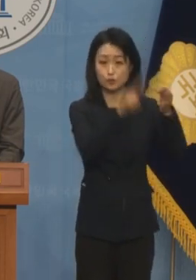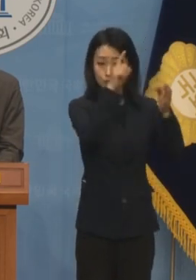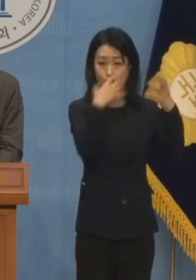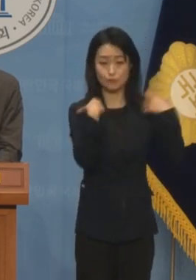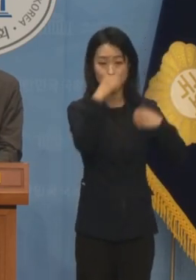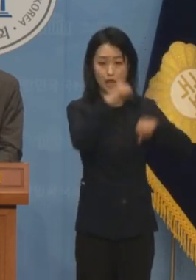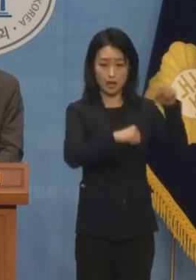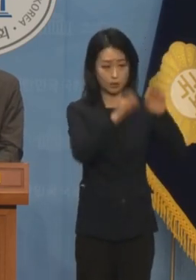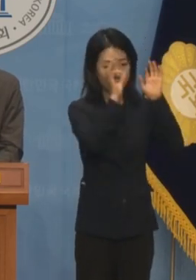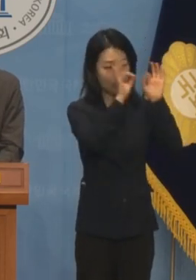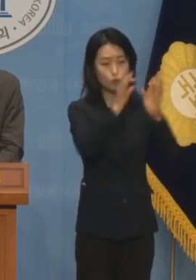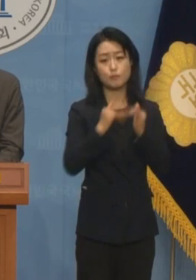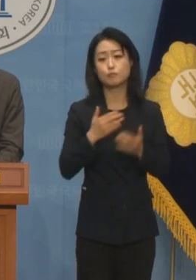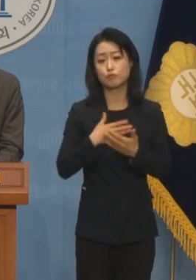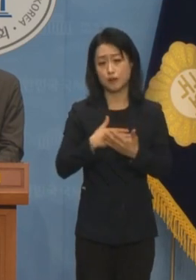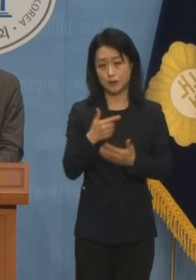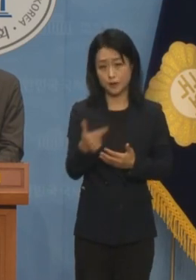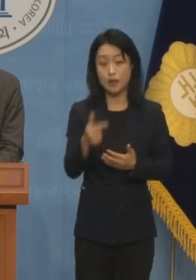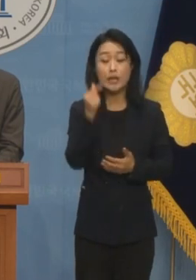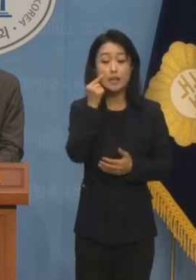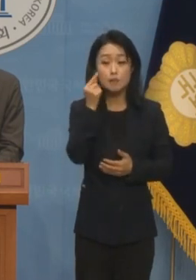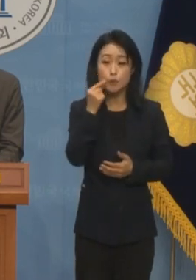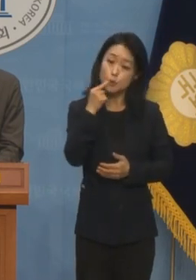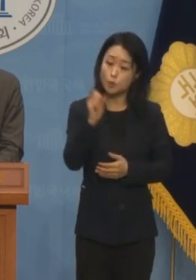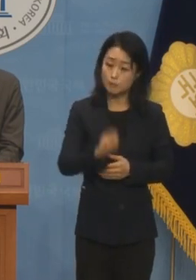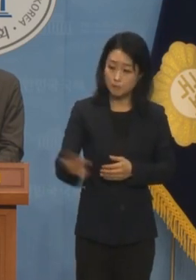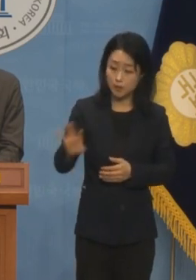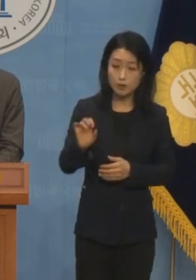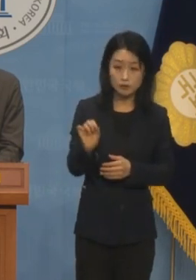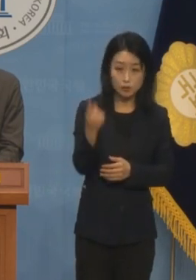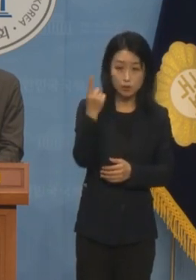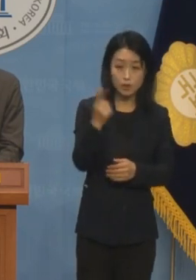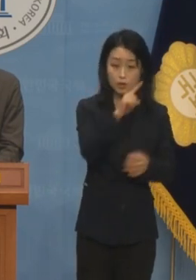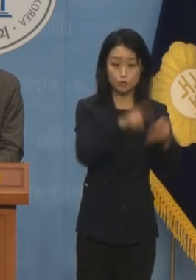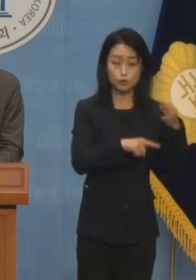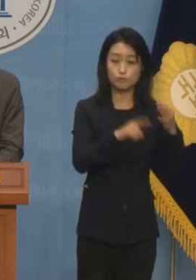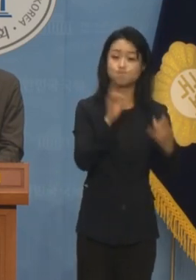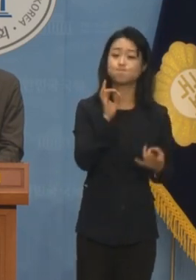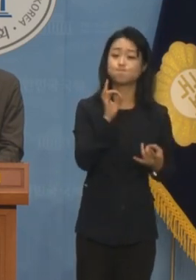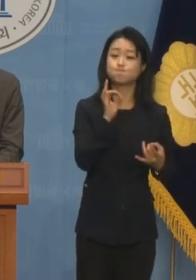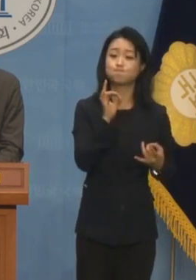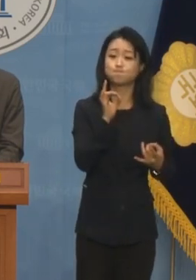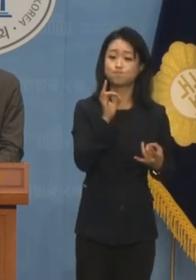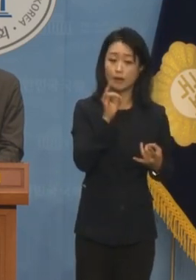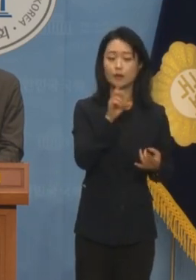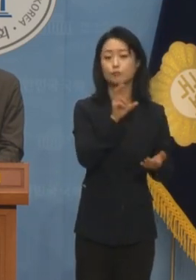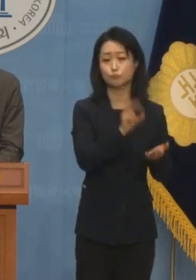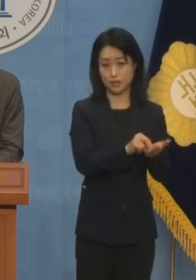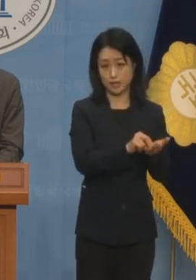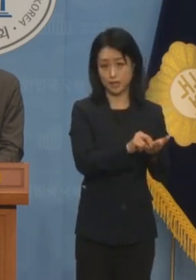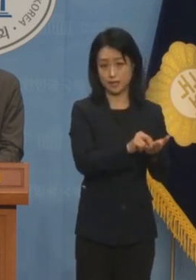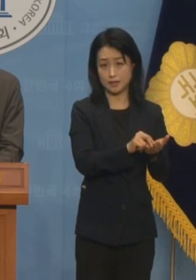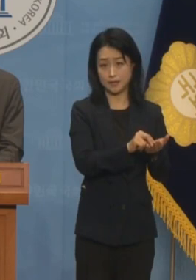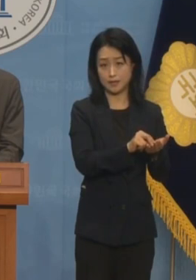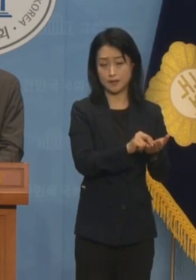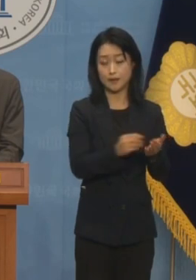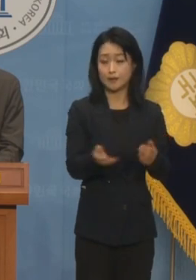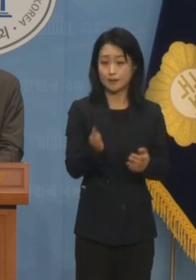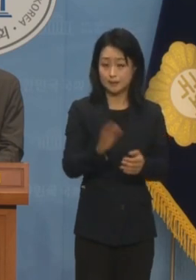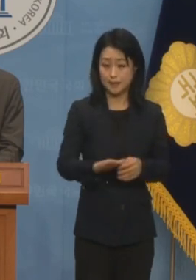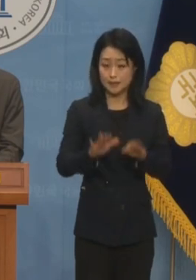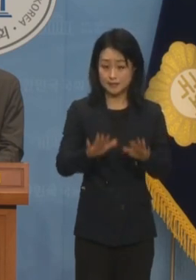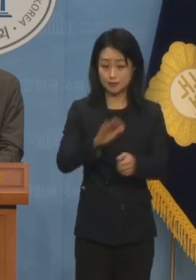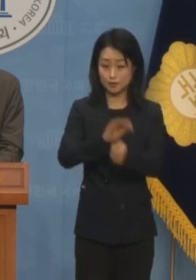불안합니다. 일본의 핵오염수 방출도 아무 말 못하고 받아들였던 윤석열 정부입니다.